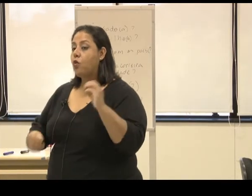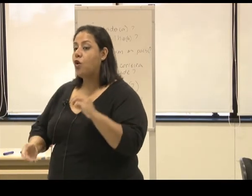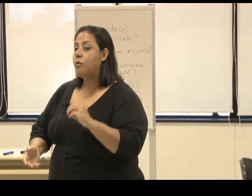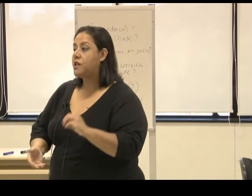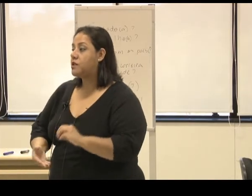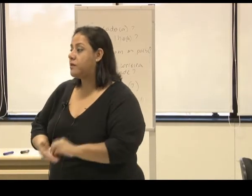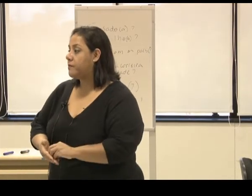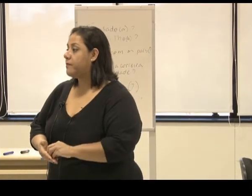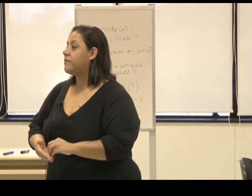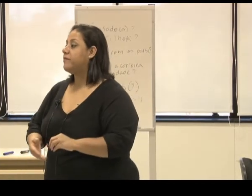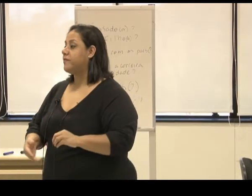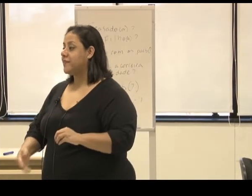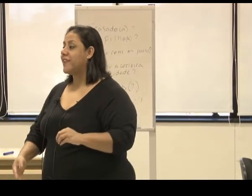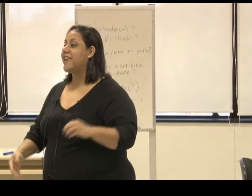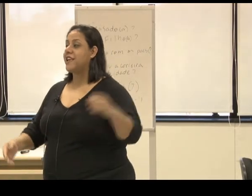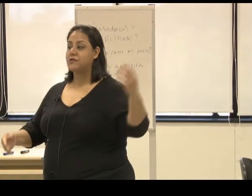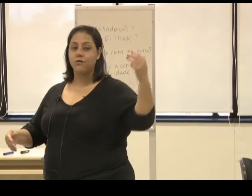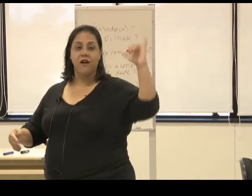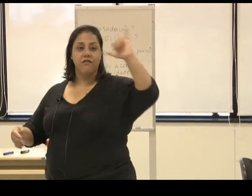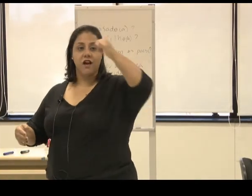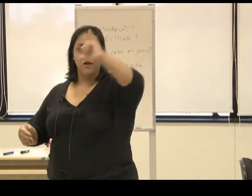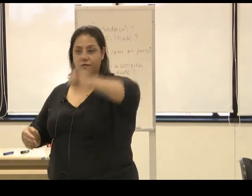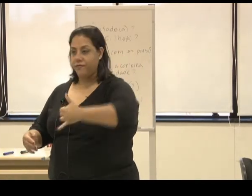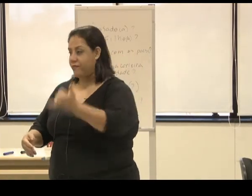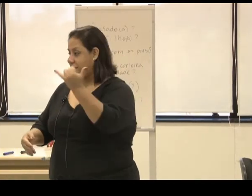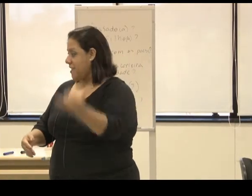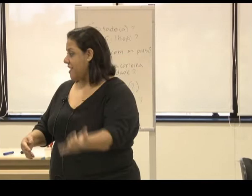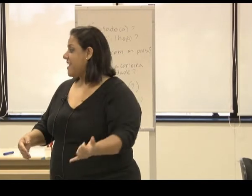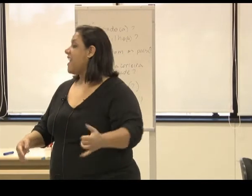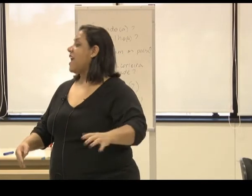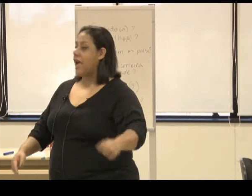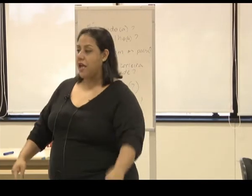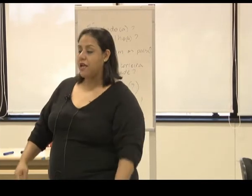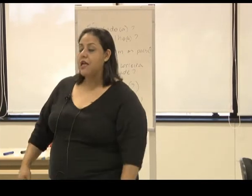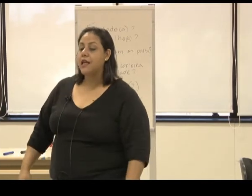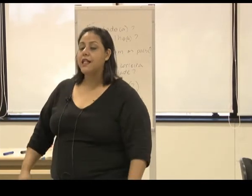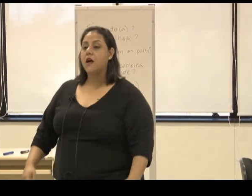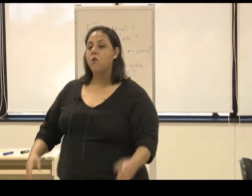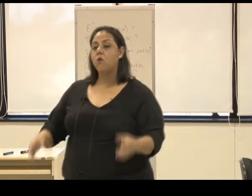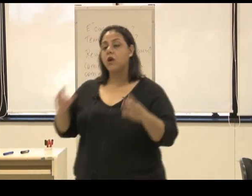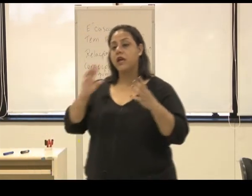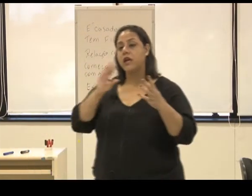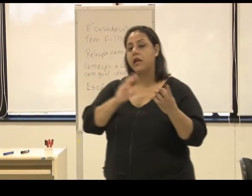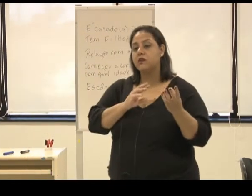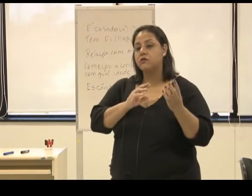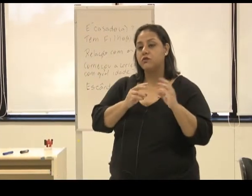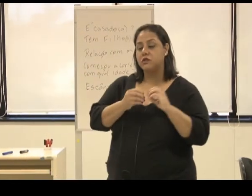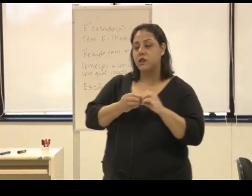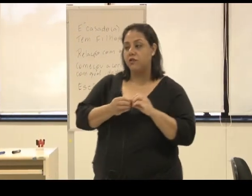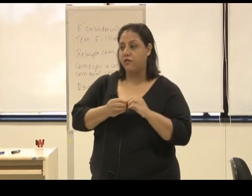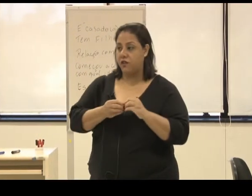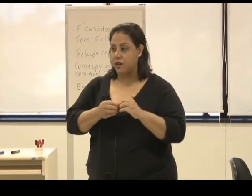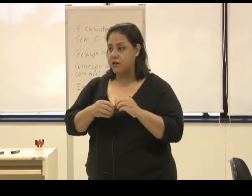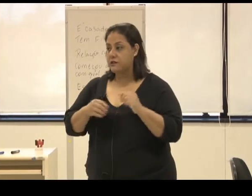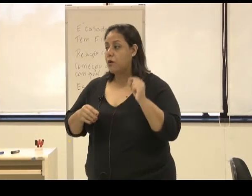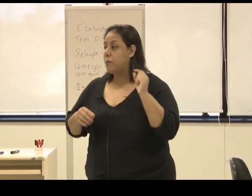nome de... Isso, o avião. É. Então, o que isso significa? São